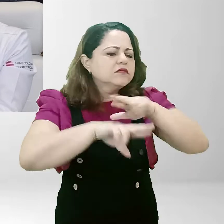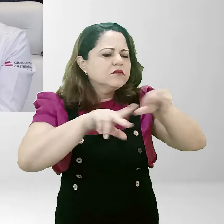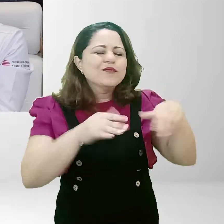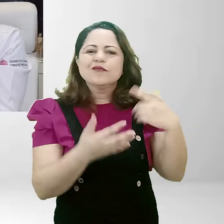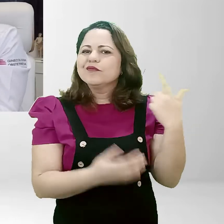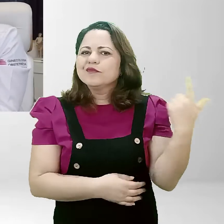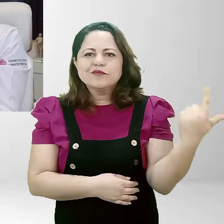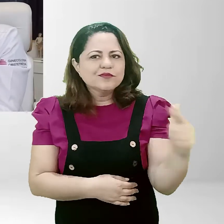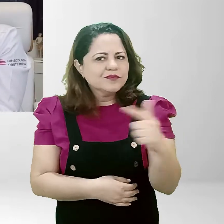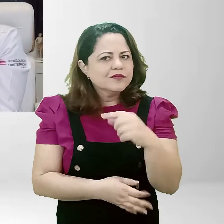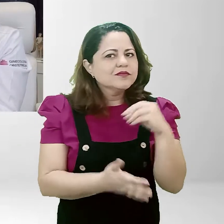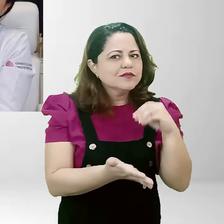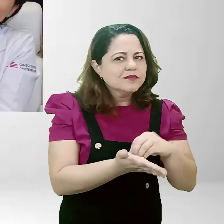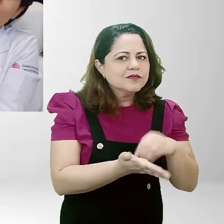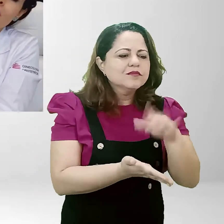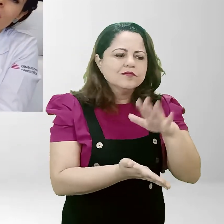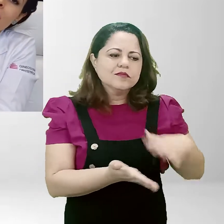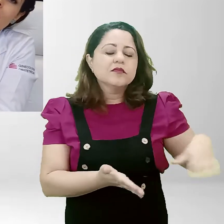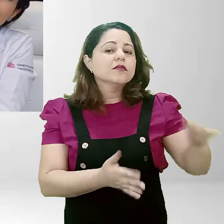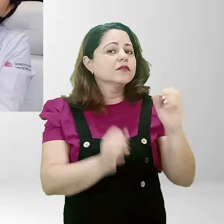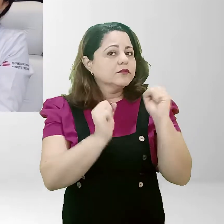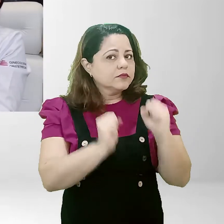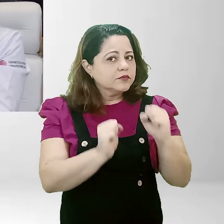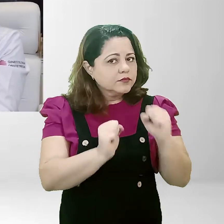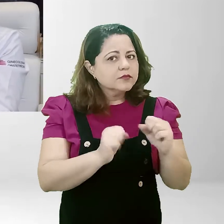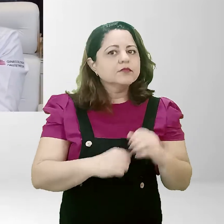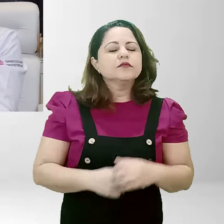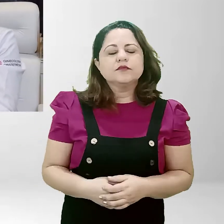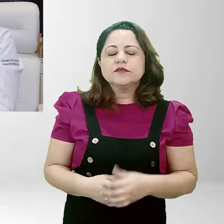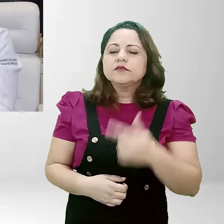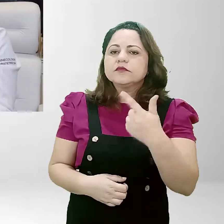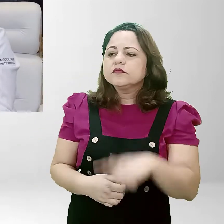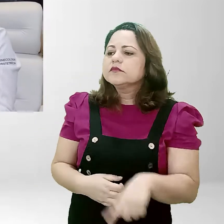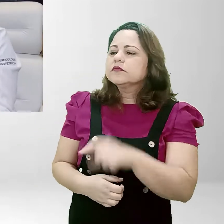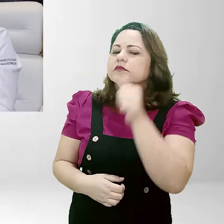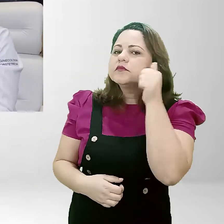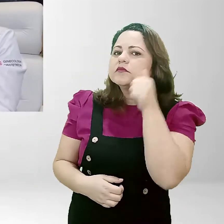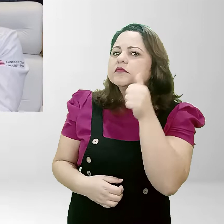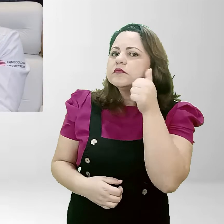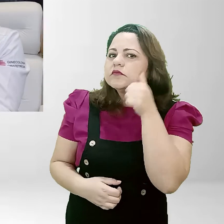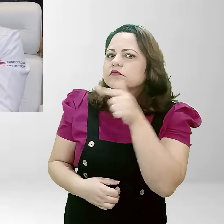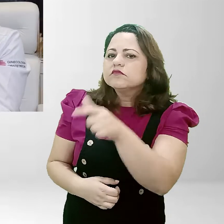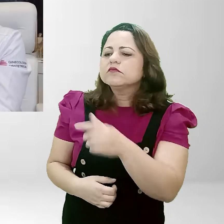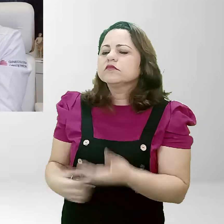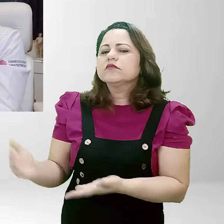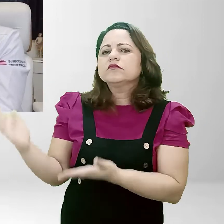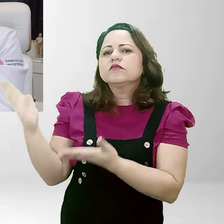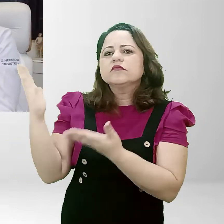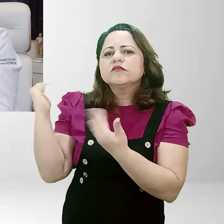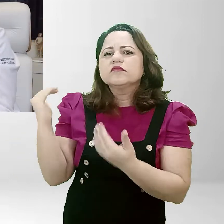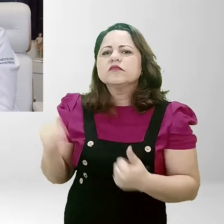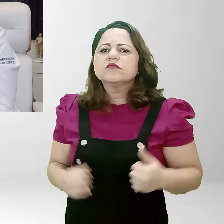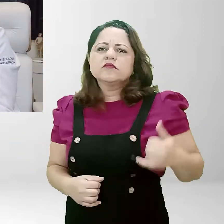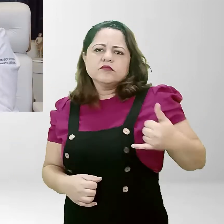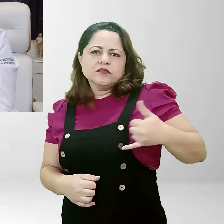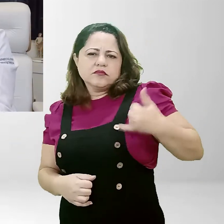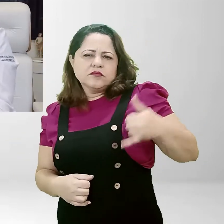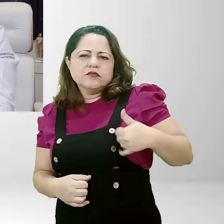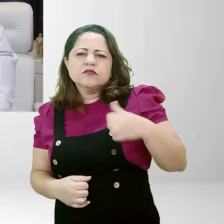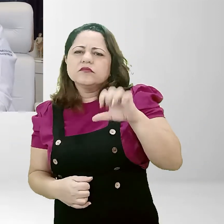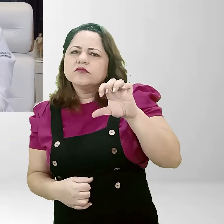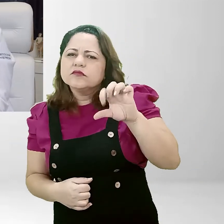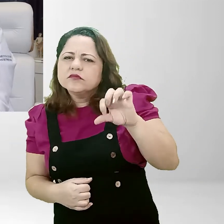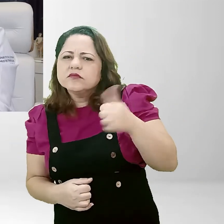Menarca precoce, a primeira menstruação antes de 12 anos e a menopausa tardia poderiam estar associados ao aumento do risco. O